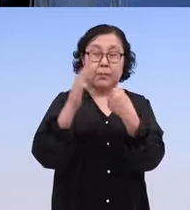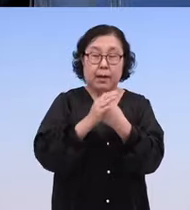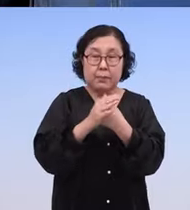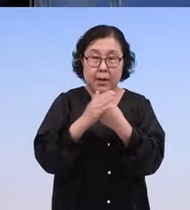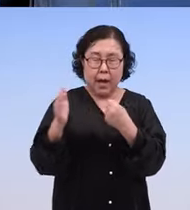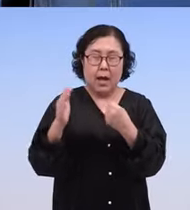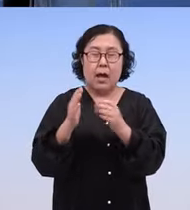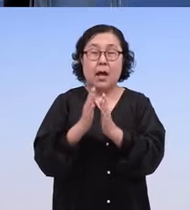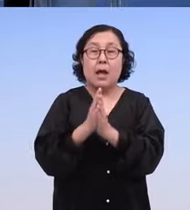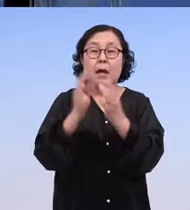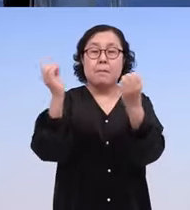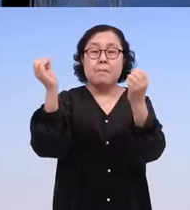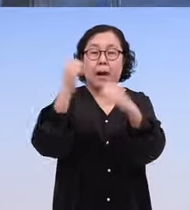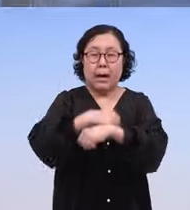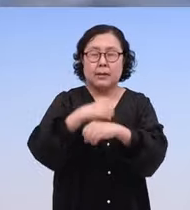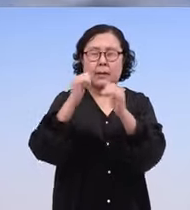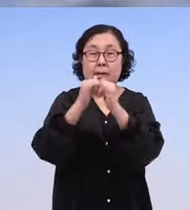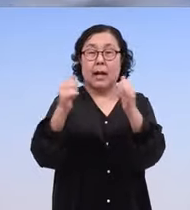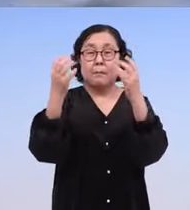사람은 많다.